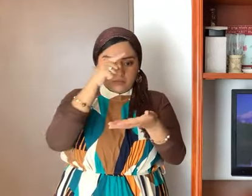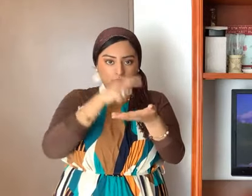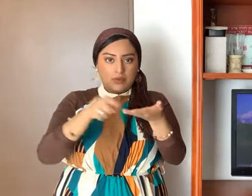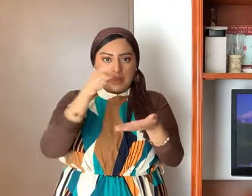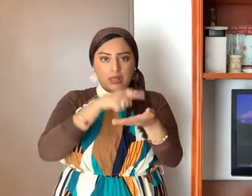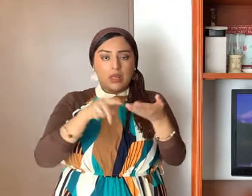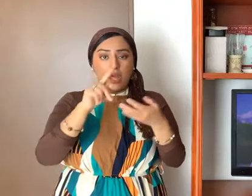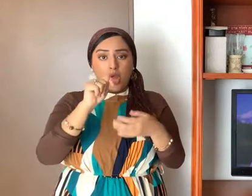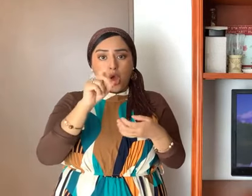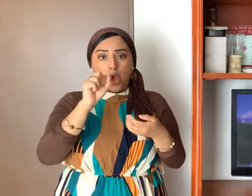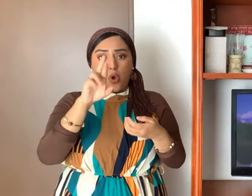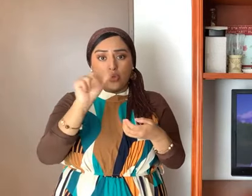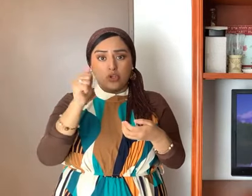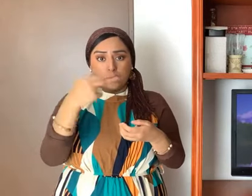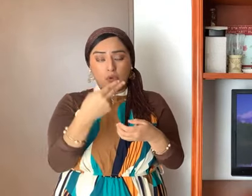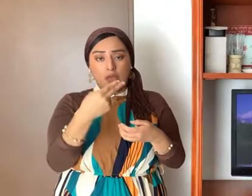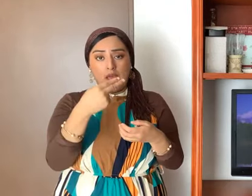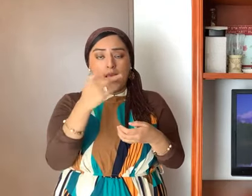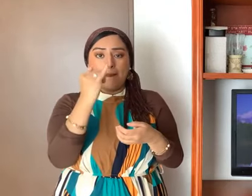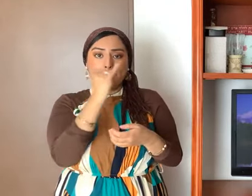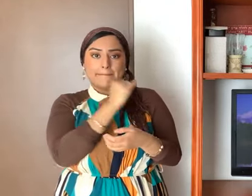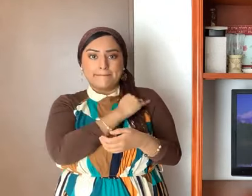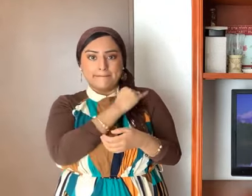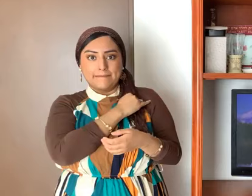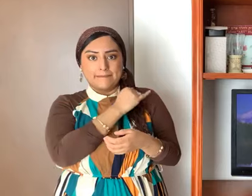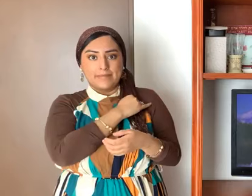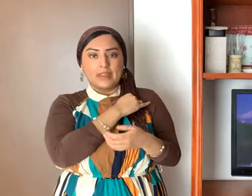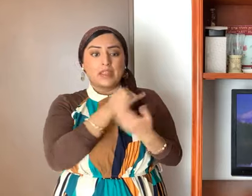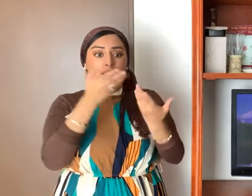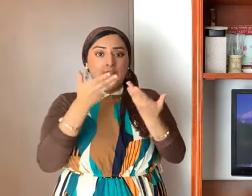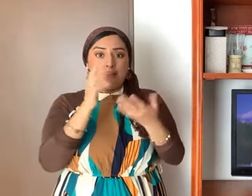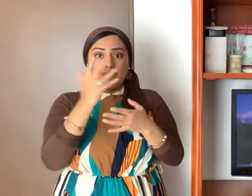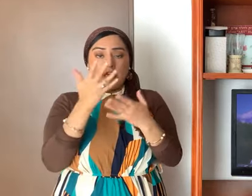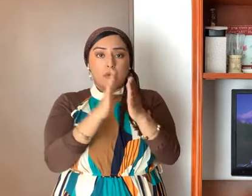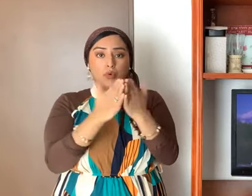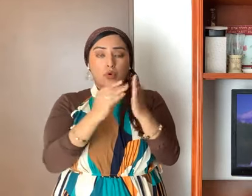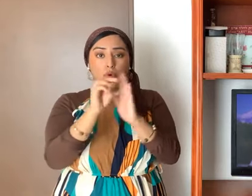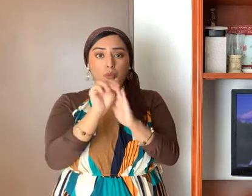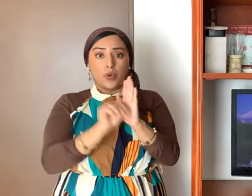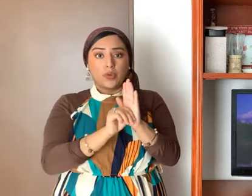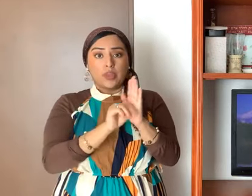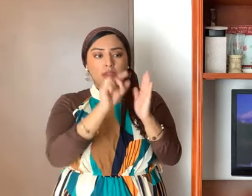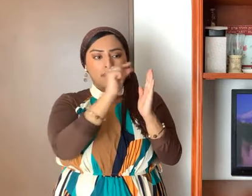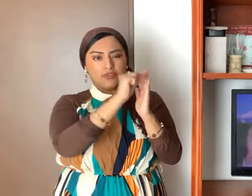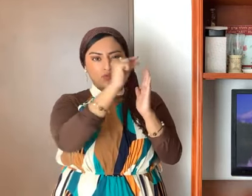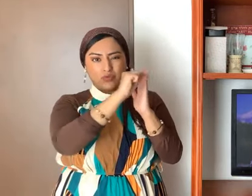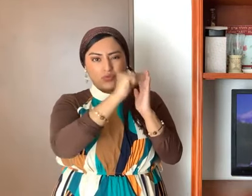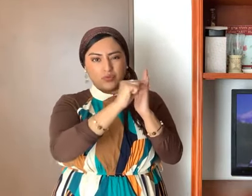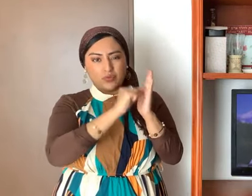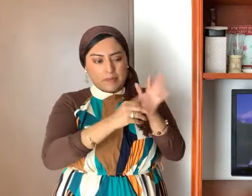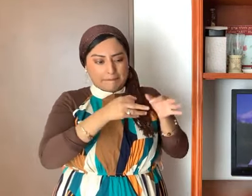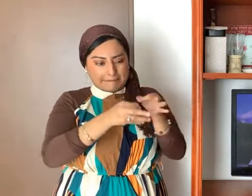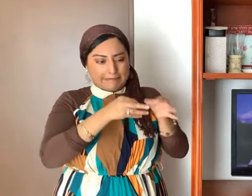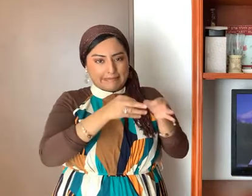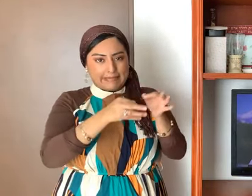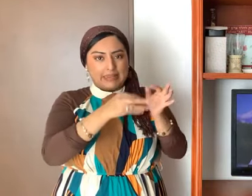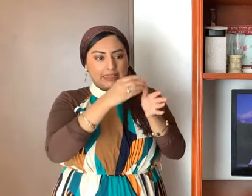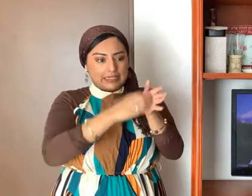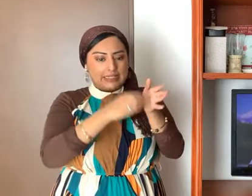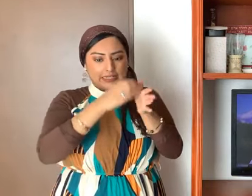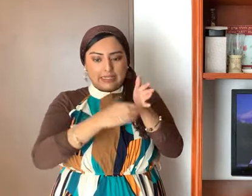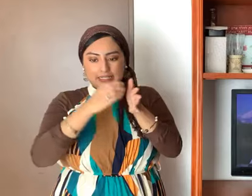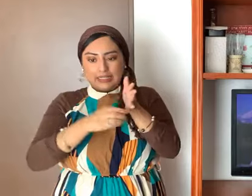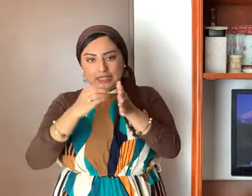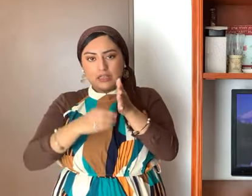así, la Torah por el Roe, Dr. Javier Palacios Celorio, nos dio los 5 libros de Moisés, verso por verso, capítulo